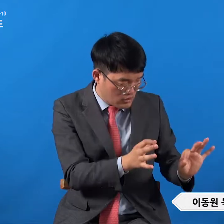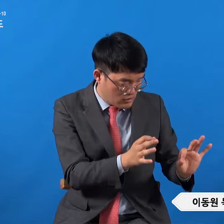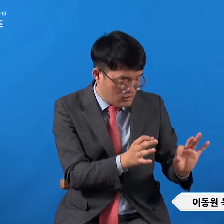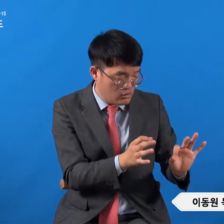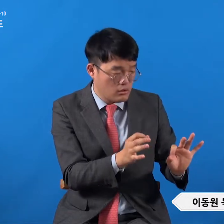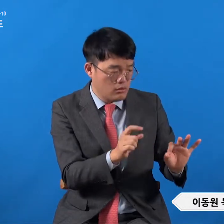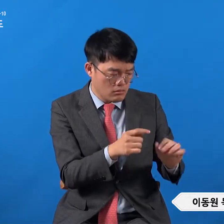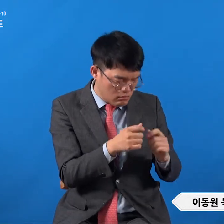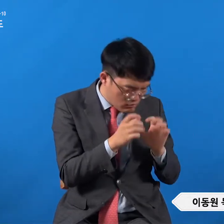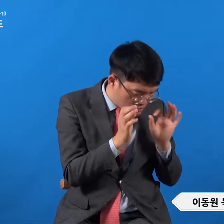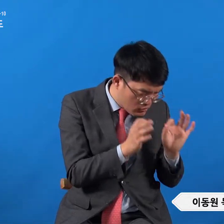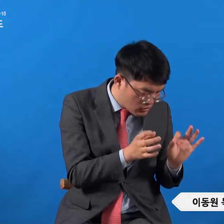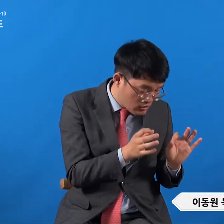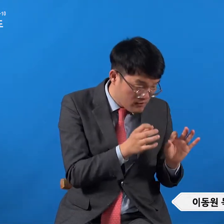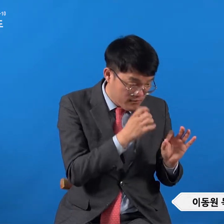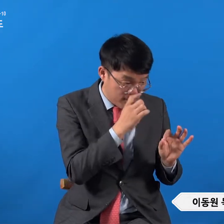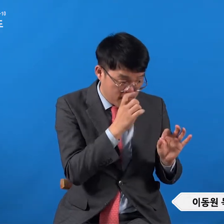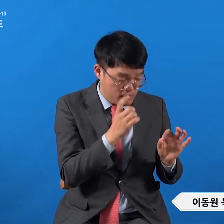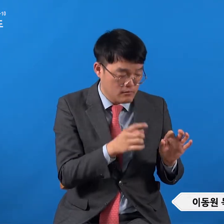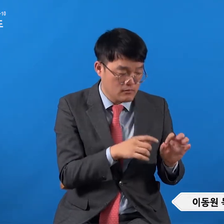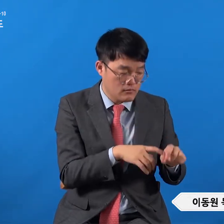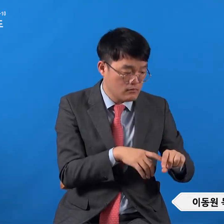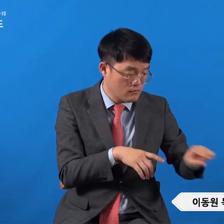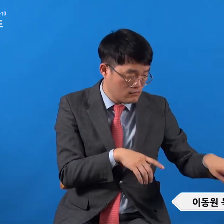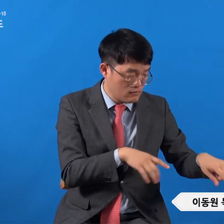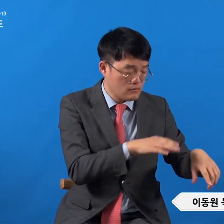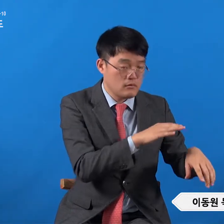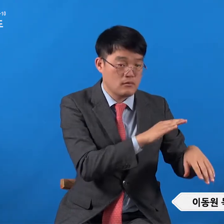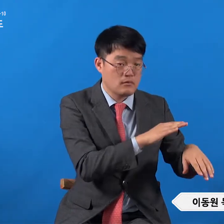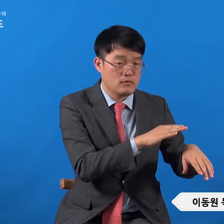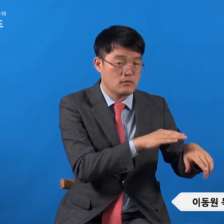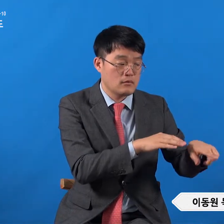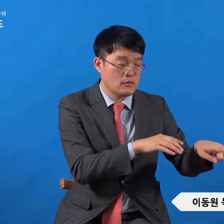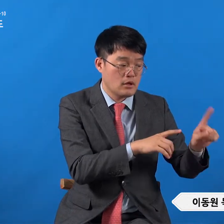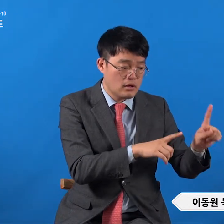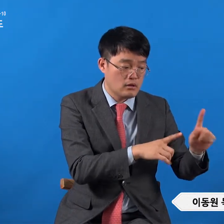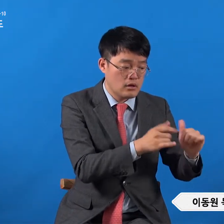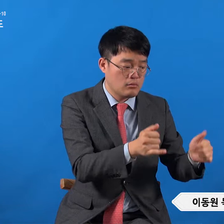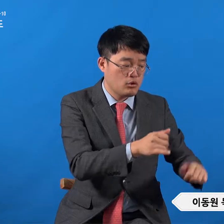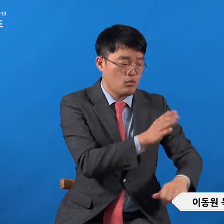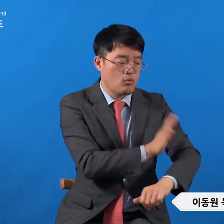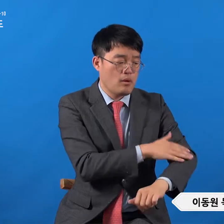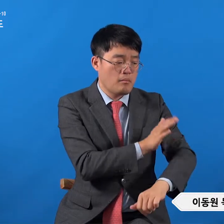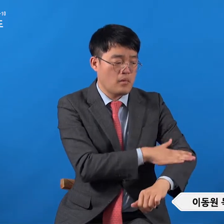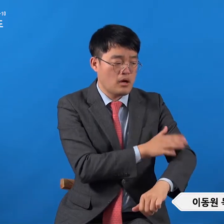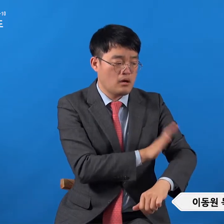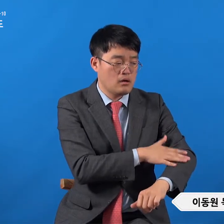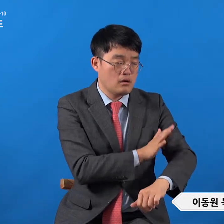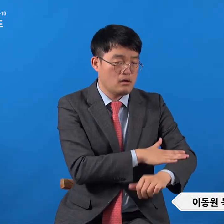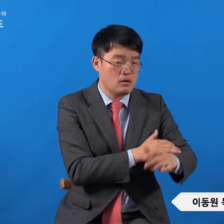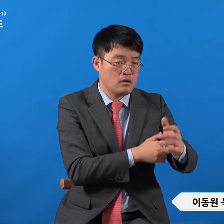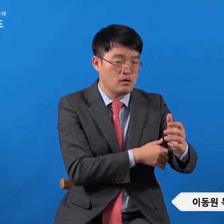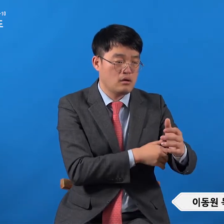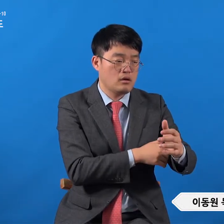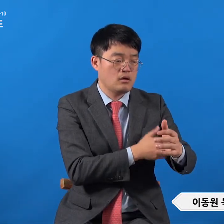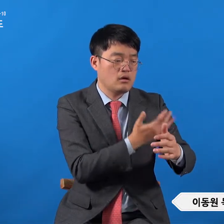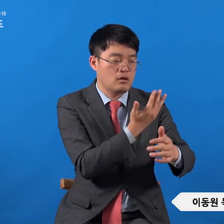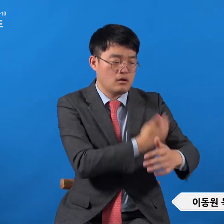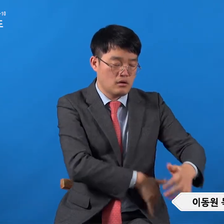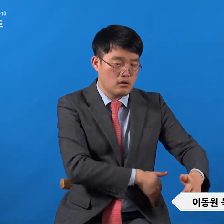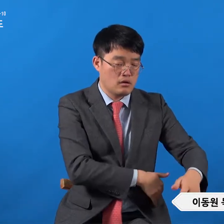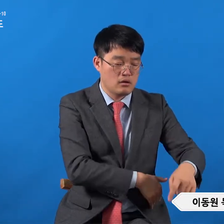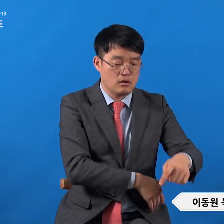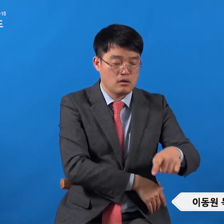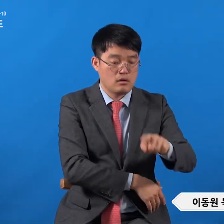들어왔어요. 자세히 보니까 한 군인은 이 전쟁터에서 왼팔을 잃어버리고 또 한 군인은